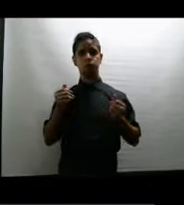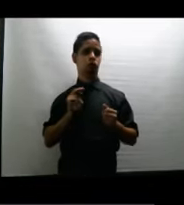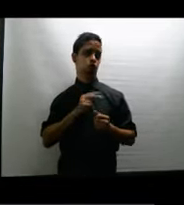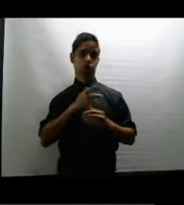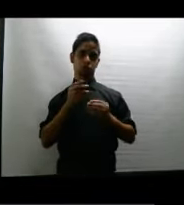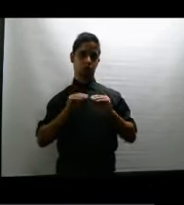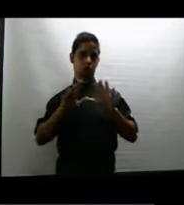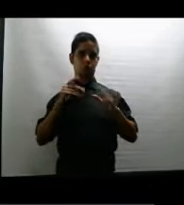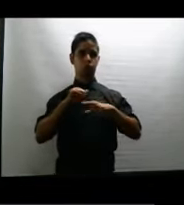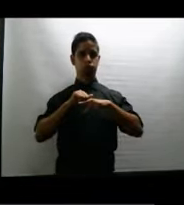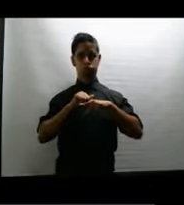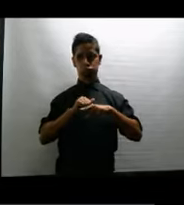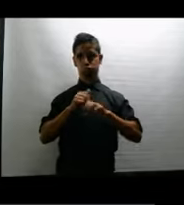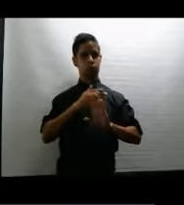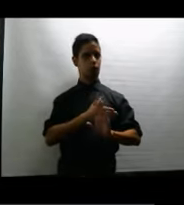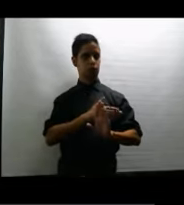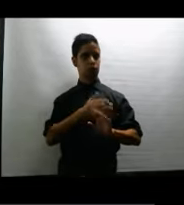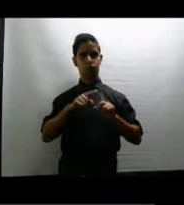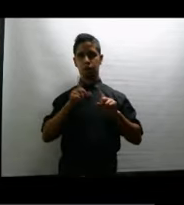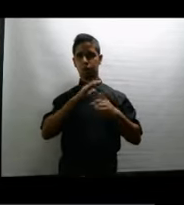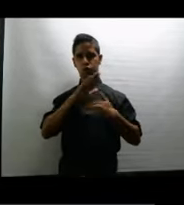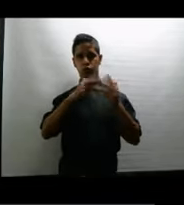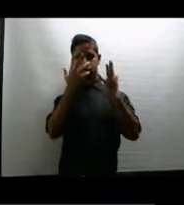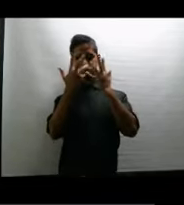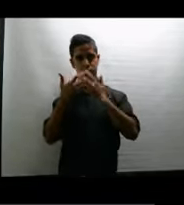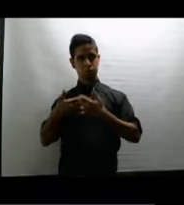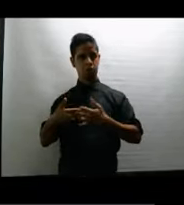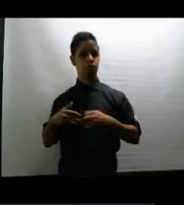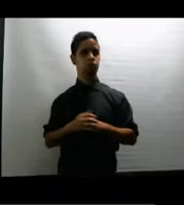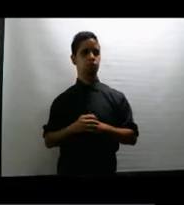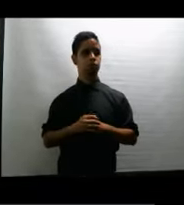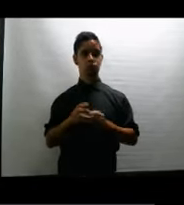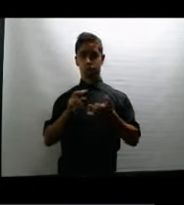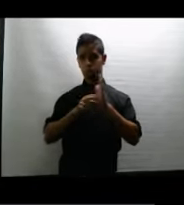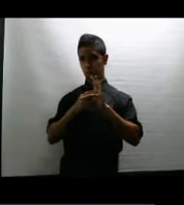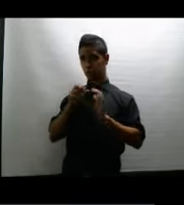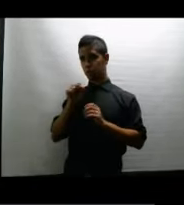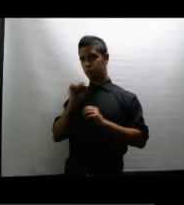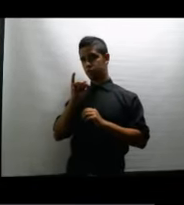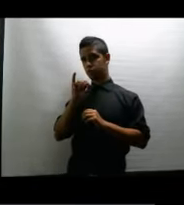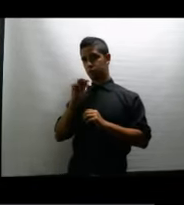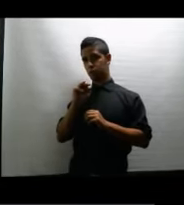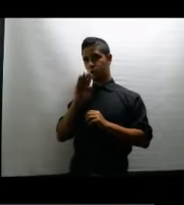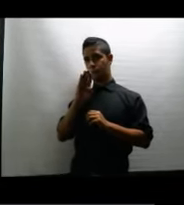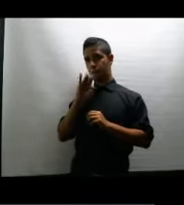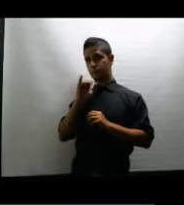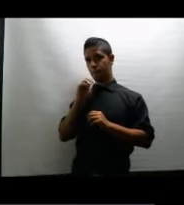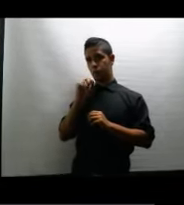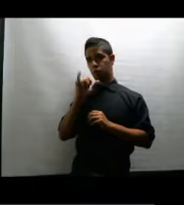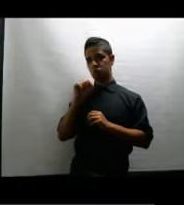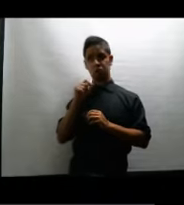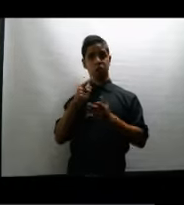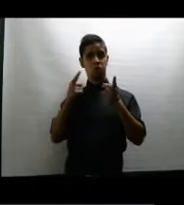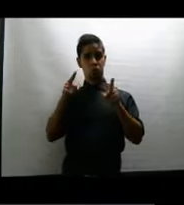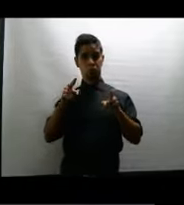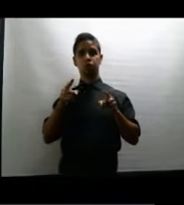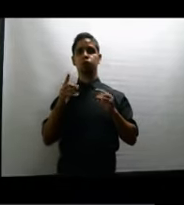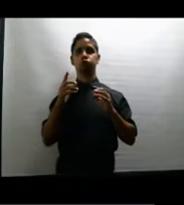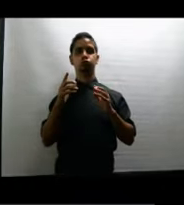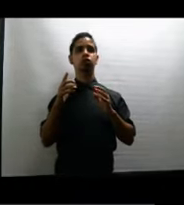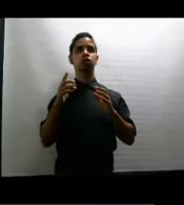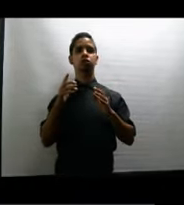porque de antes para entonces. Exacto. Claro. O sea, que la simbiosis se da en todos sentidos. Claro, en los ensayos lo que estamos nos reunimos en los ensayos y